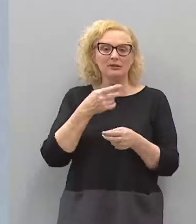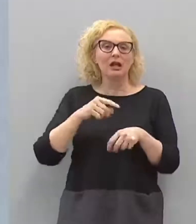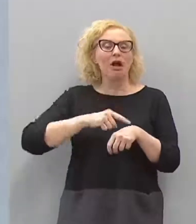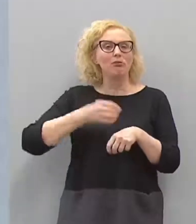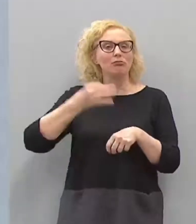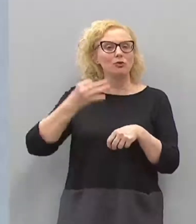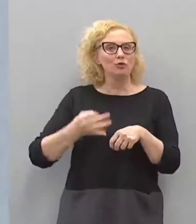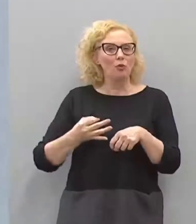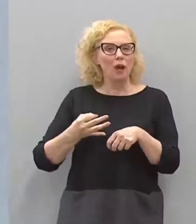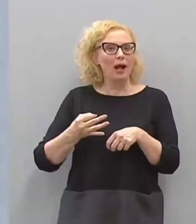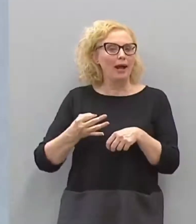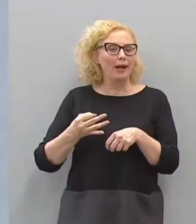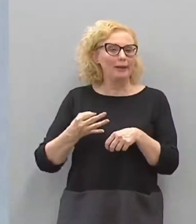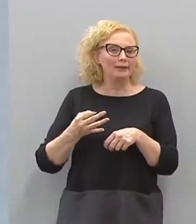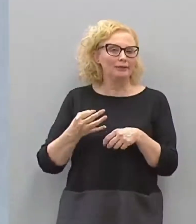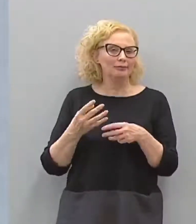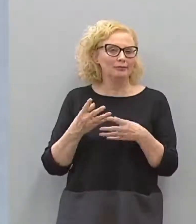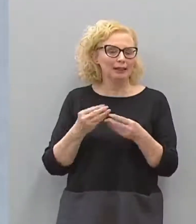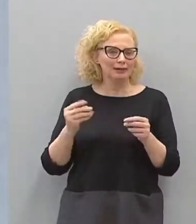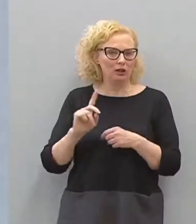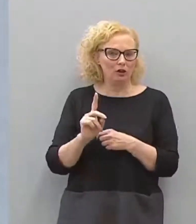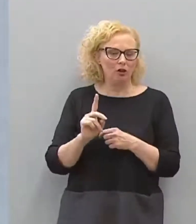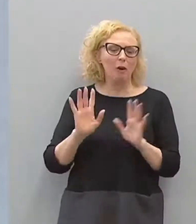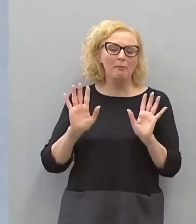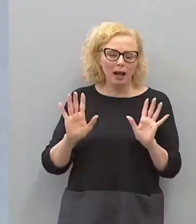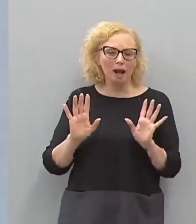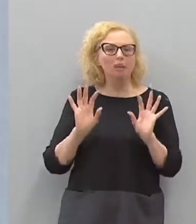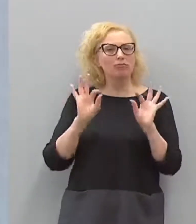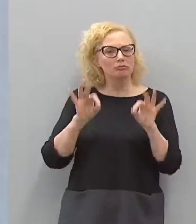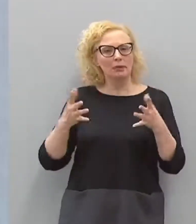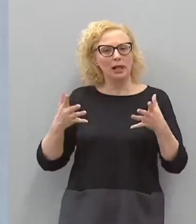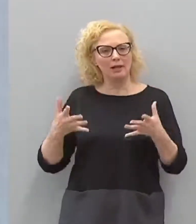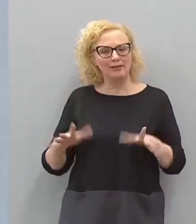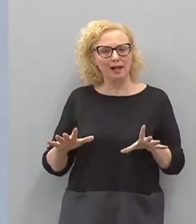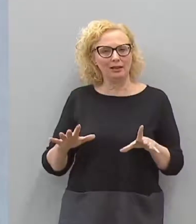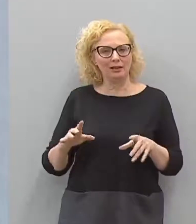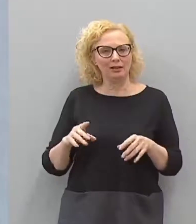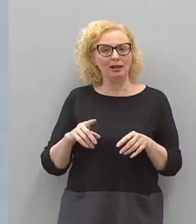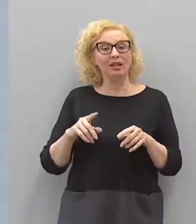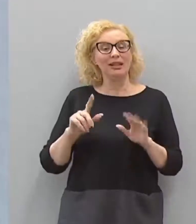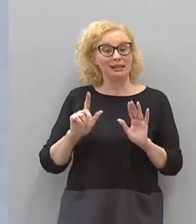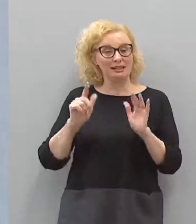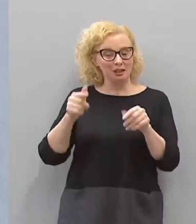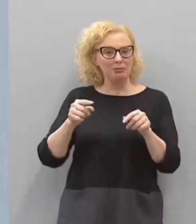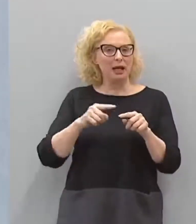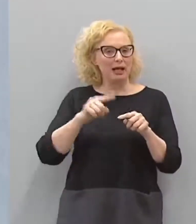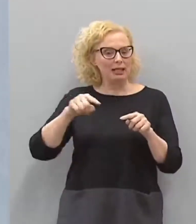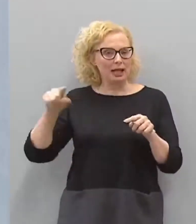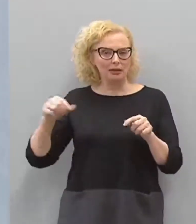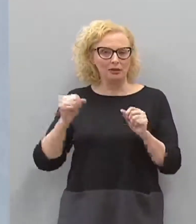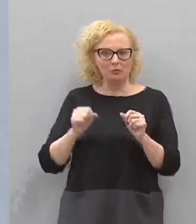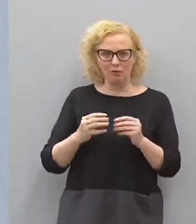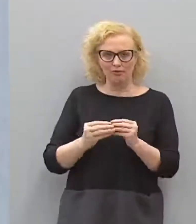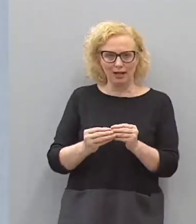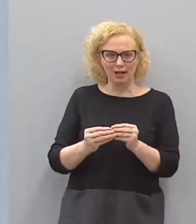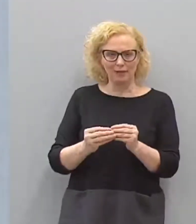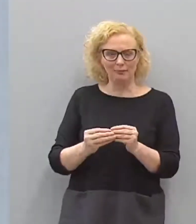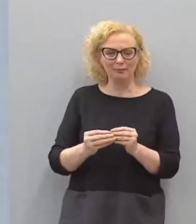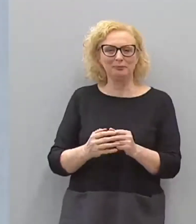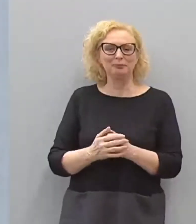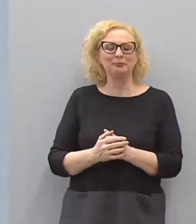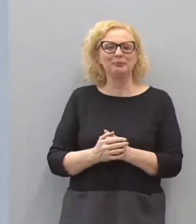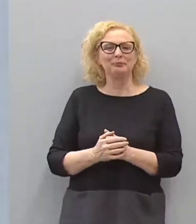ci vengono comunicati però insomma sono arrivati e questa sarà il trend settimanale almeno per quanto ne sappiamo fino fino